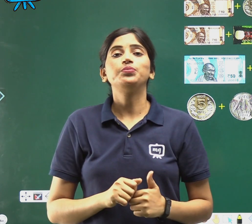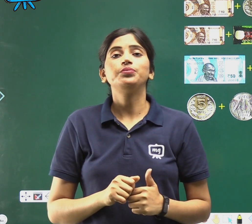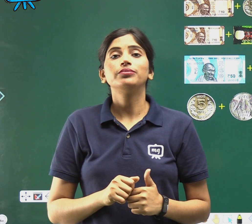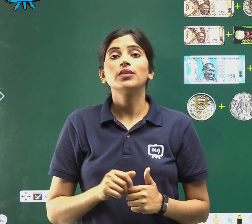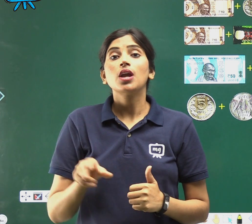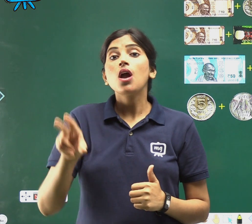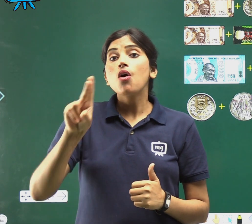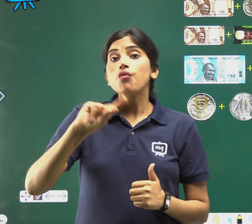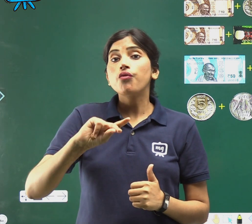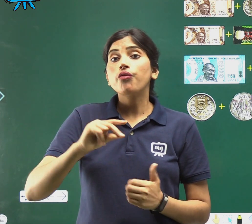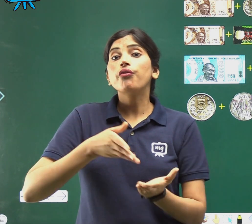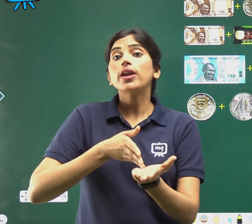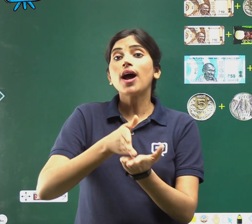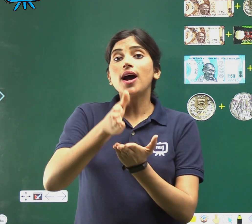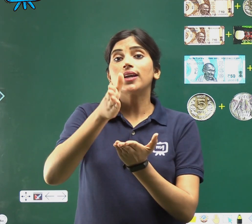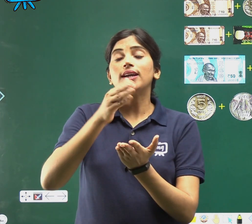फिर आगे